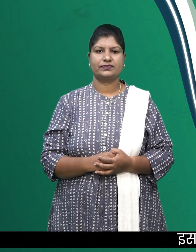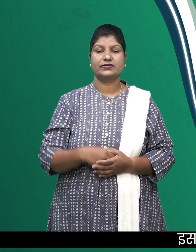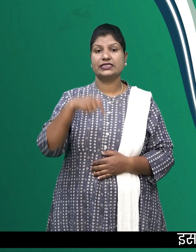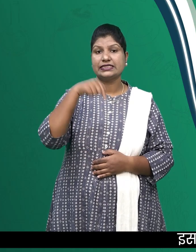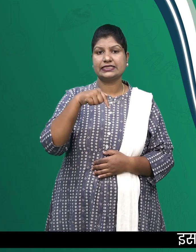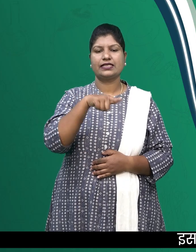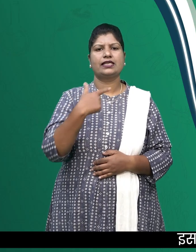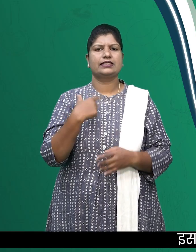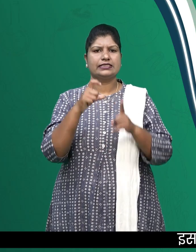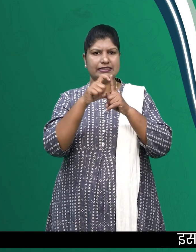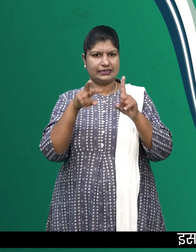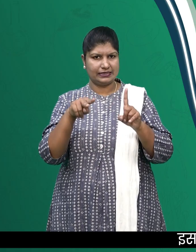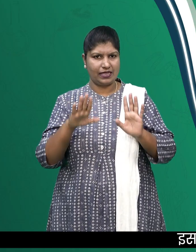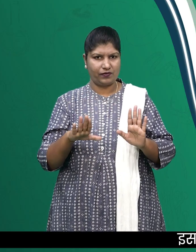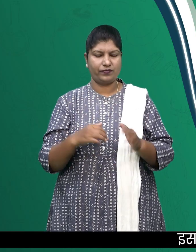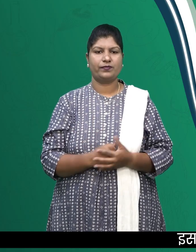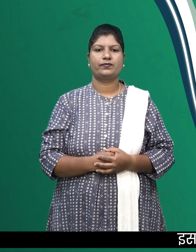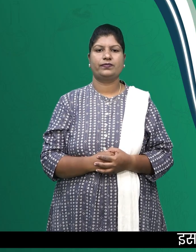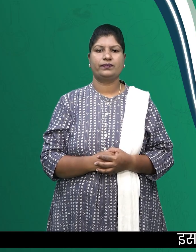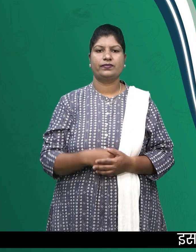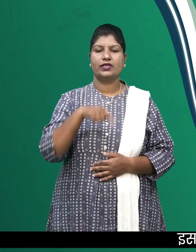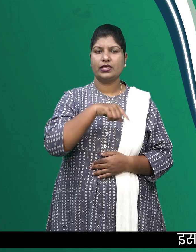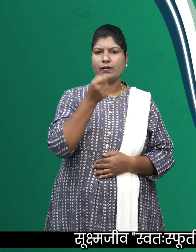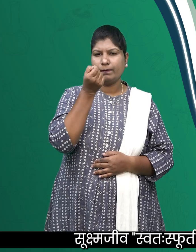इससे यह प्रदर्शित होता है कि